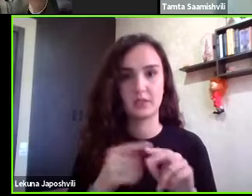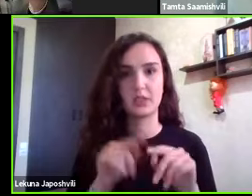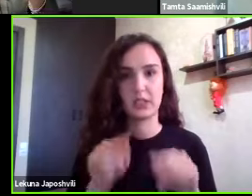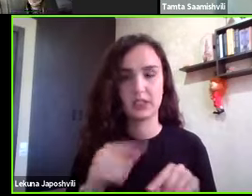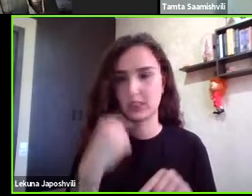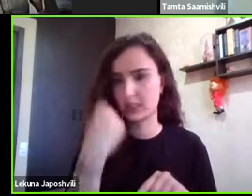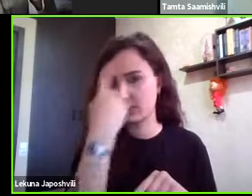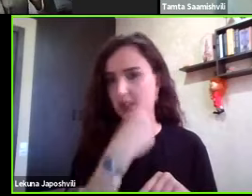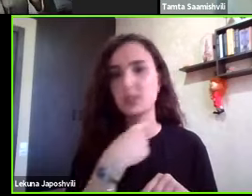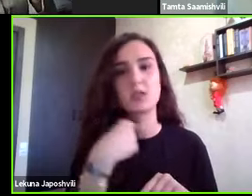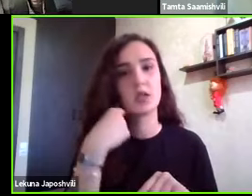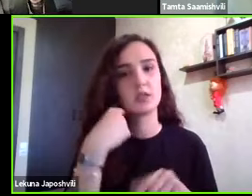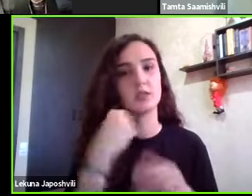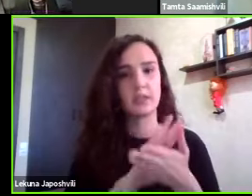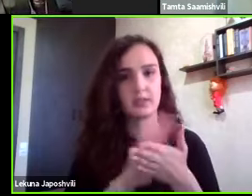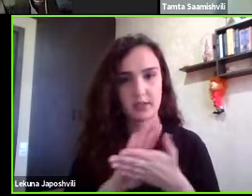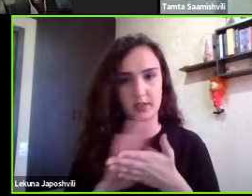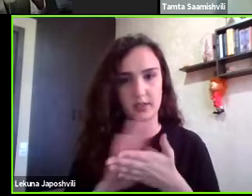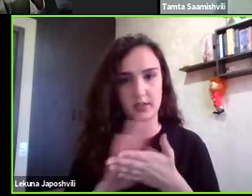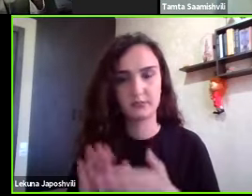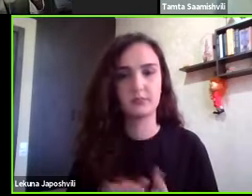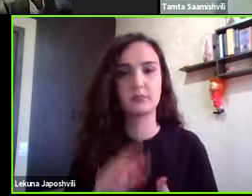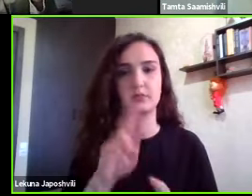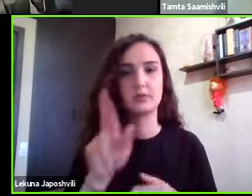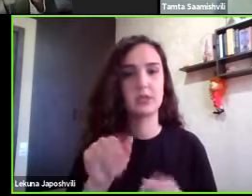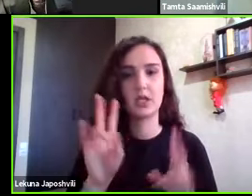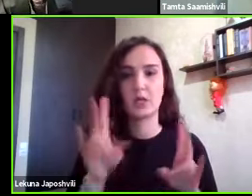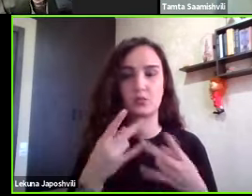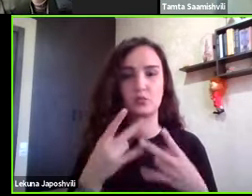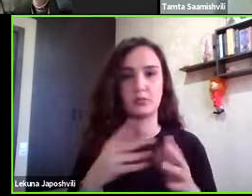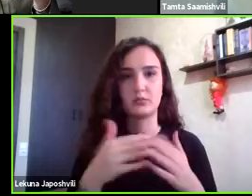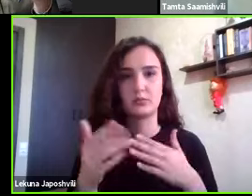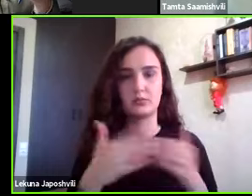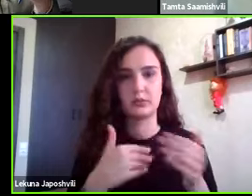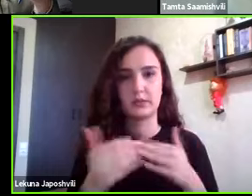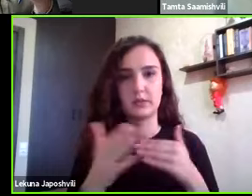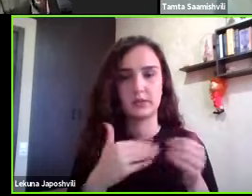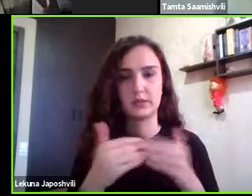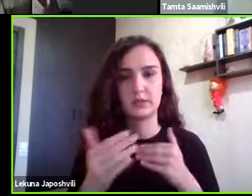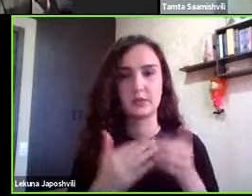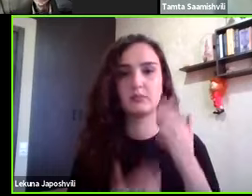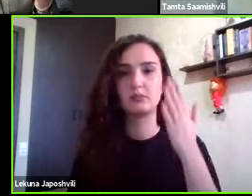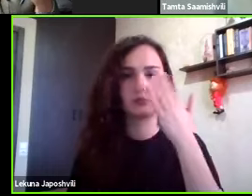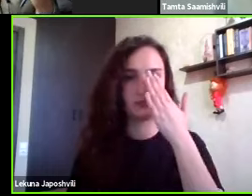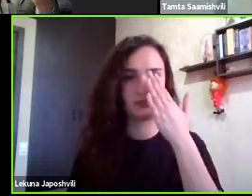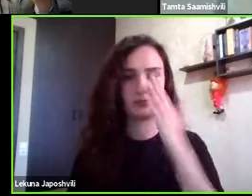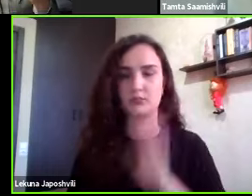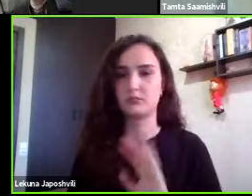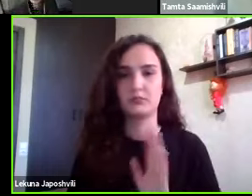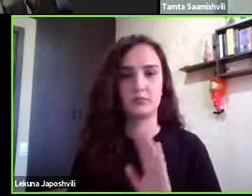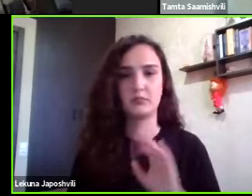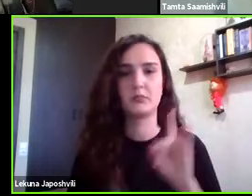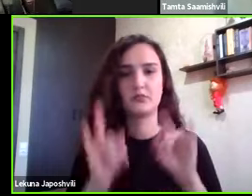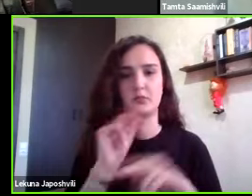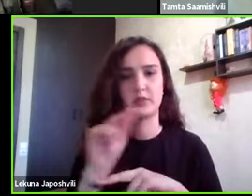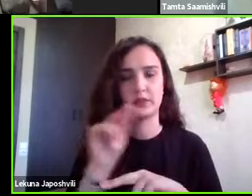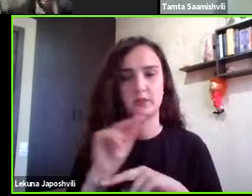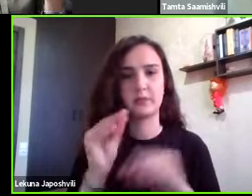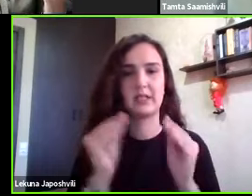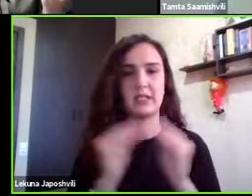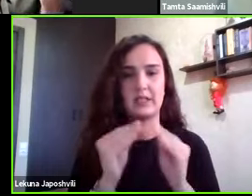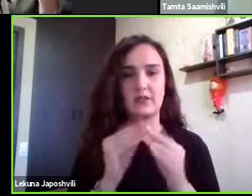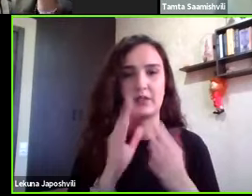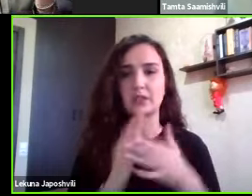სახის ჰიგიენაც და არ მივიდოთ სახეზე ხელით, ვასწავლოთ ბავშვებს. იგივე